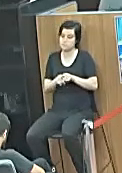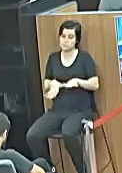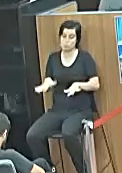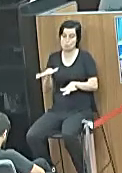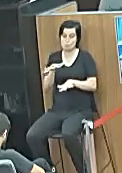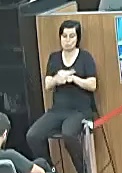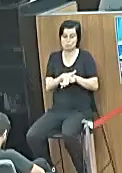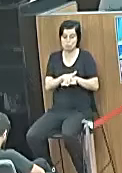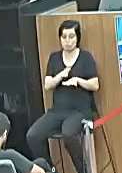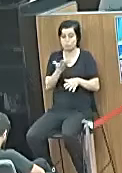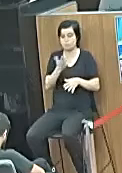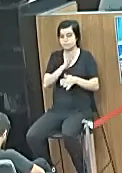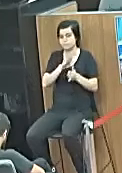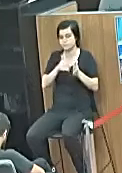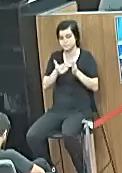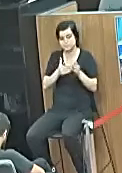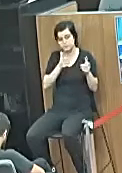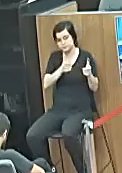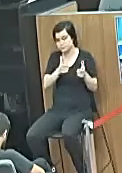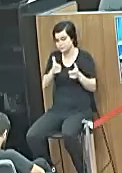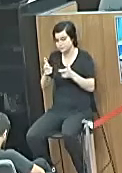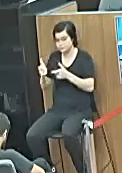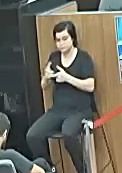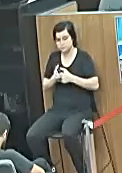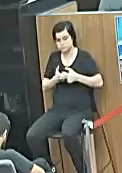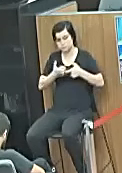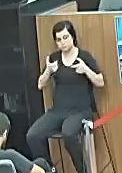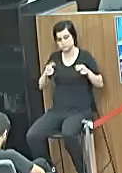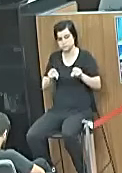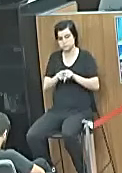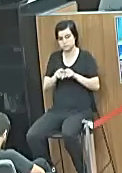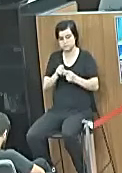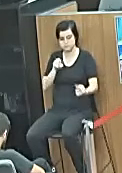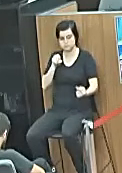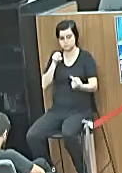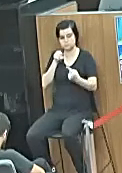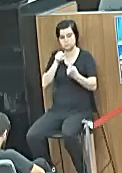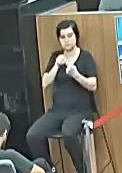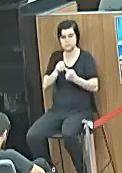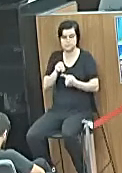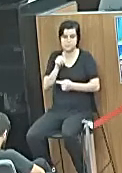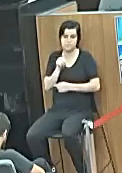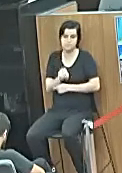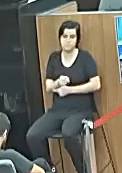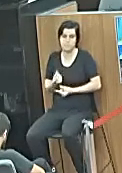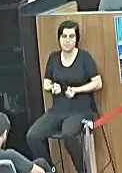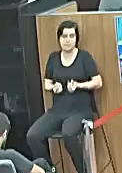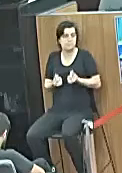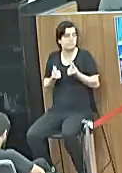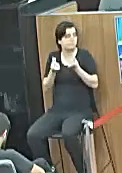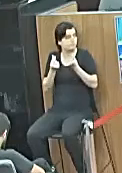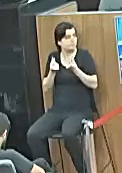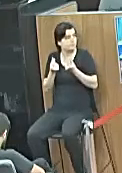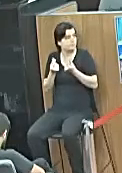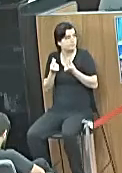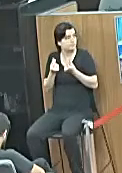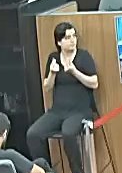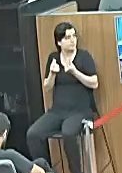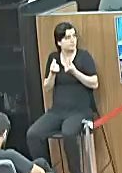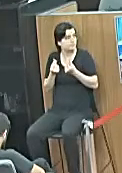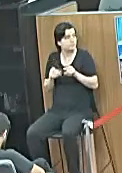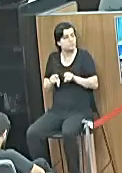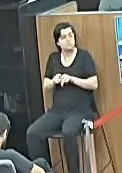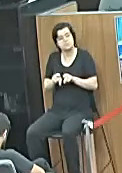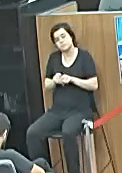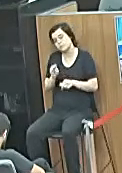as regiões de mehdi áreas com conseqüente ampliação de metas física e financeira da ação 4354 bolsa reciclagem do